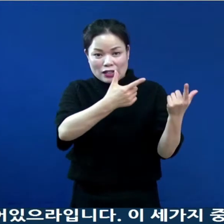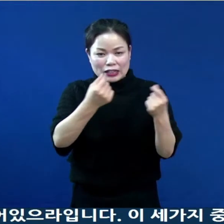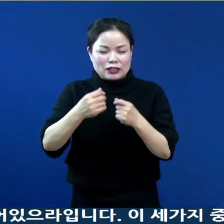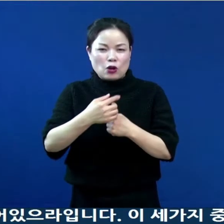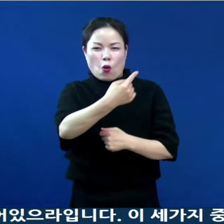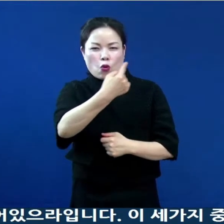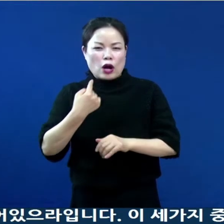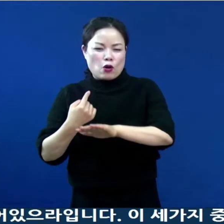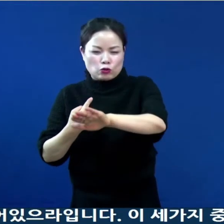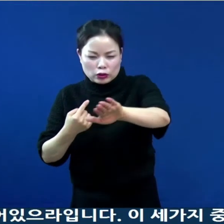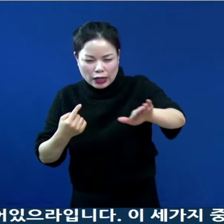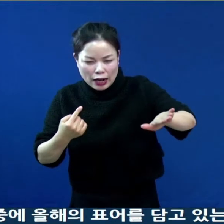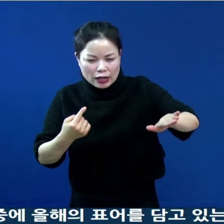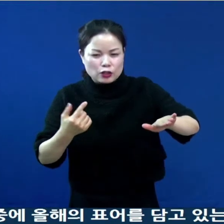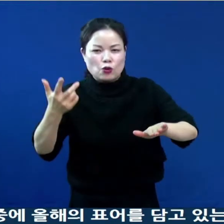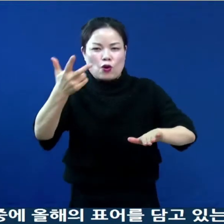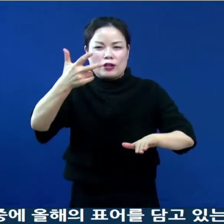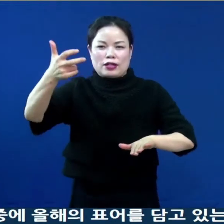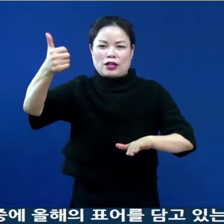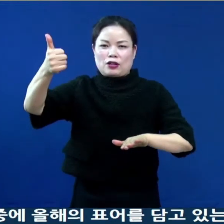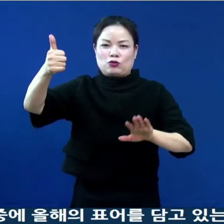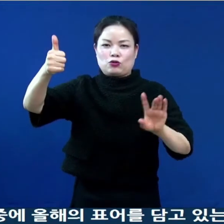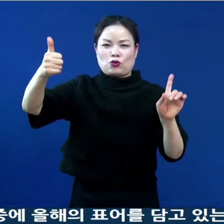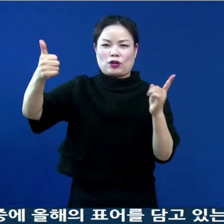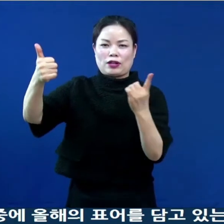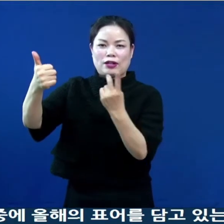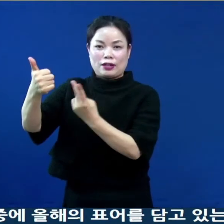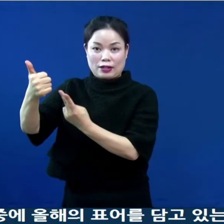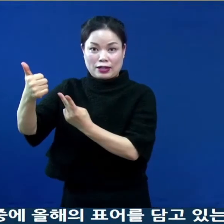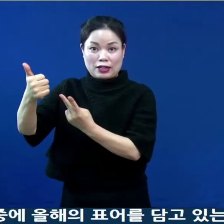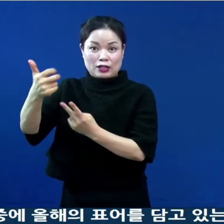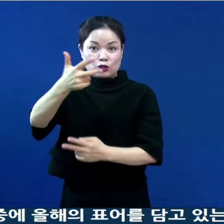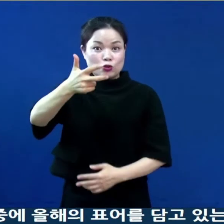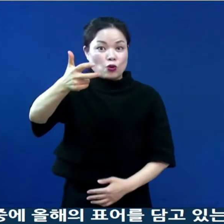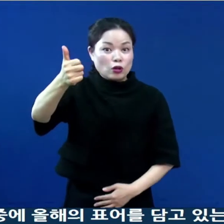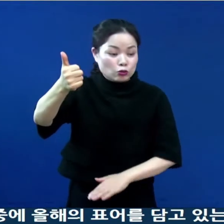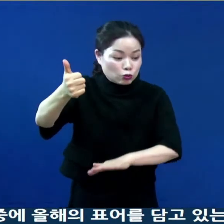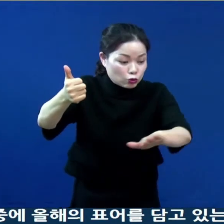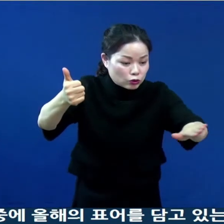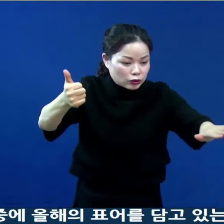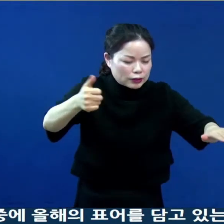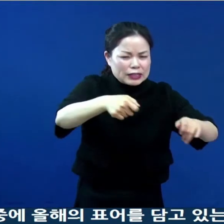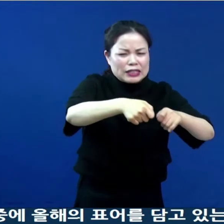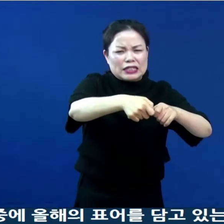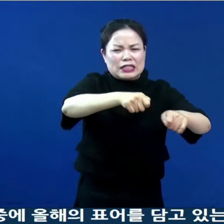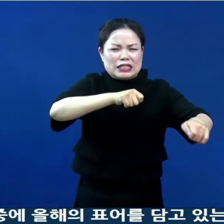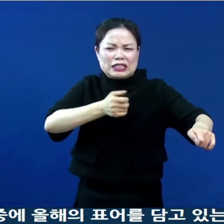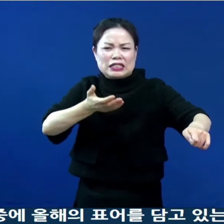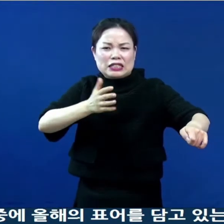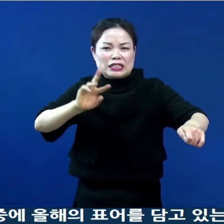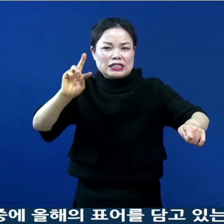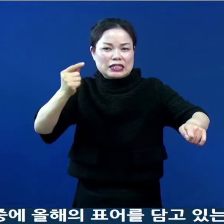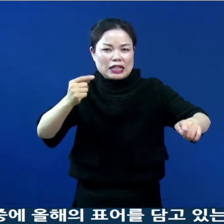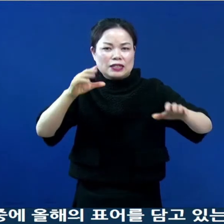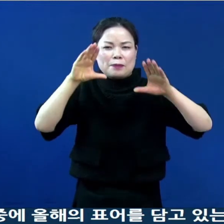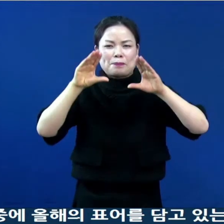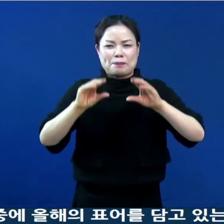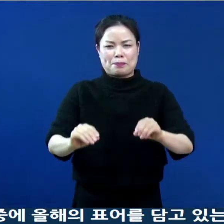시작. 오라 우리가 여호와께로 돌아가자. 여호와께서 우리를 찢으셨으나